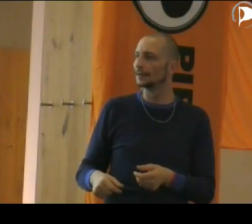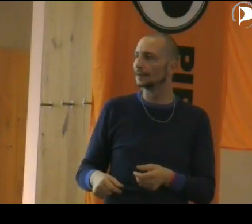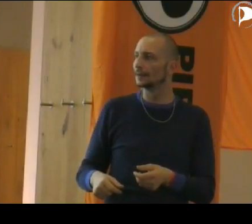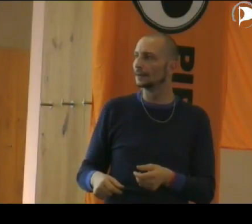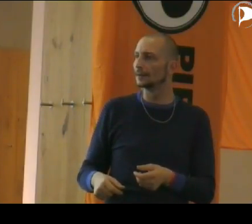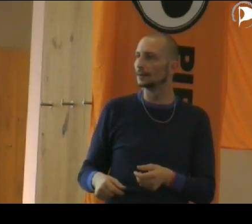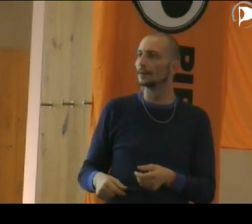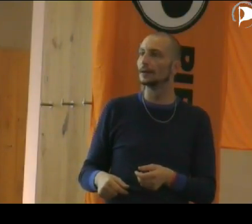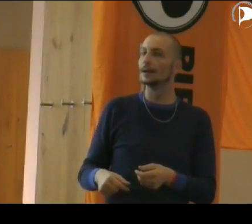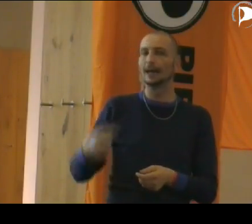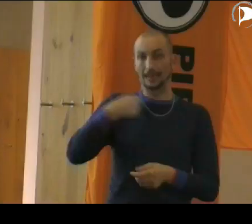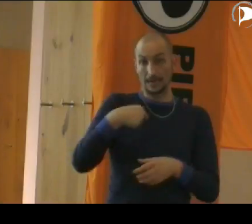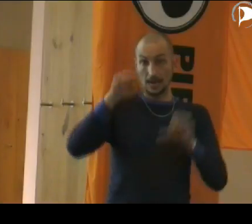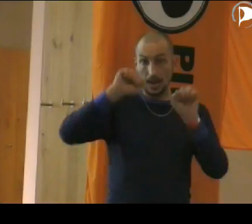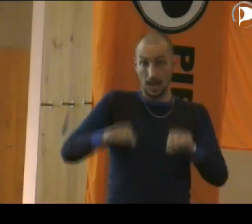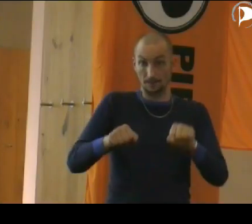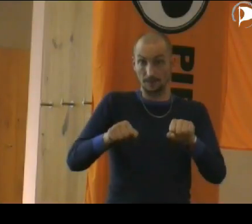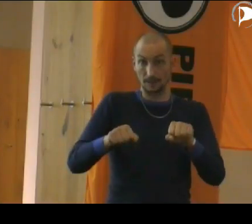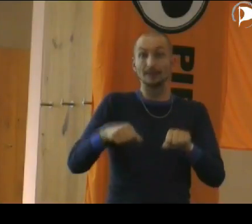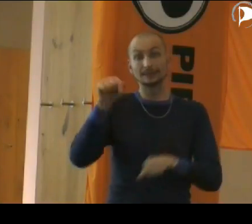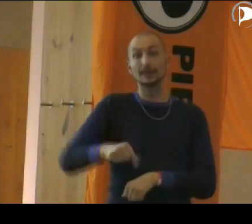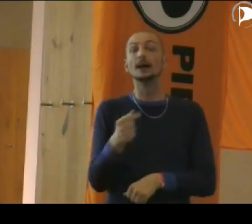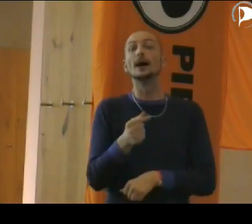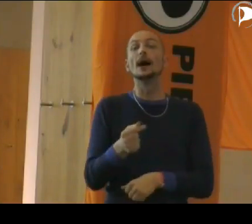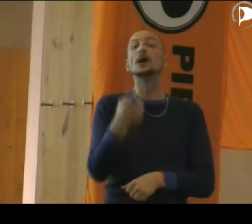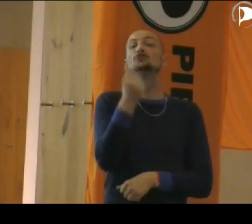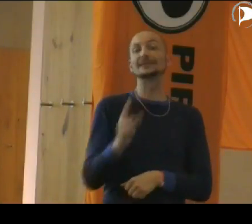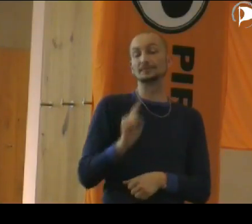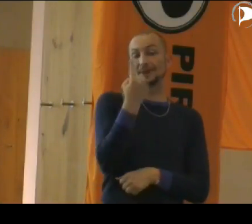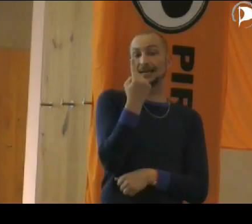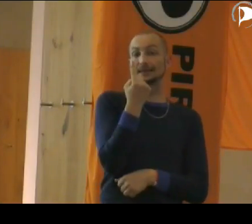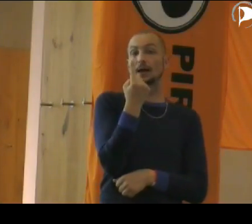ich bin habe ich unsere zu schatzmeister des beziehungsweise ankündigen